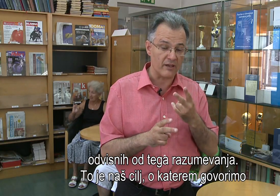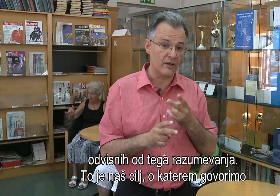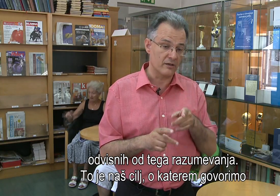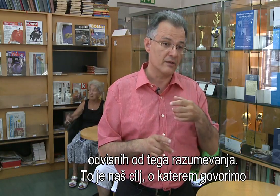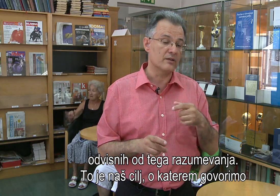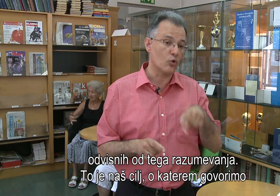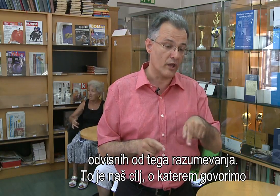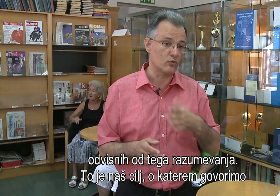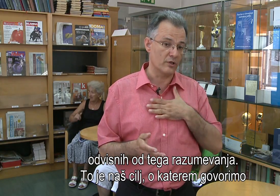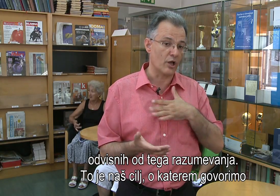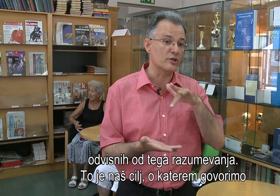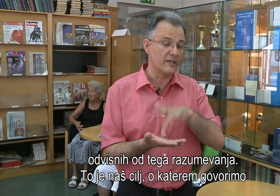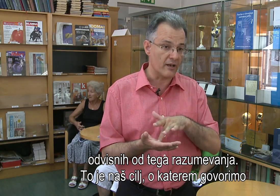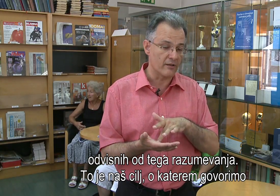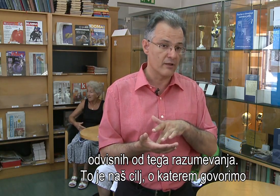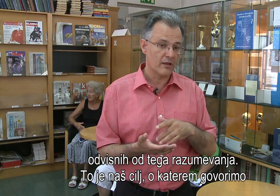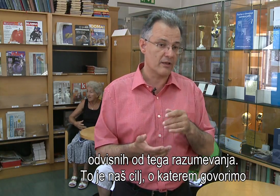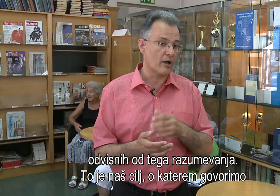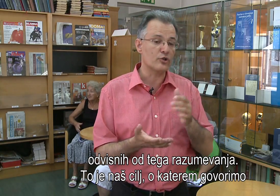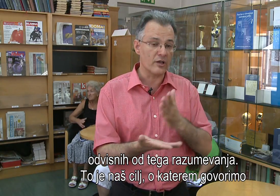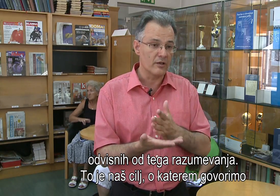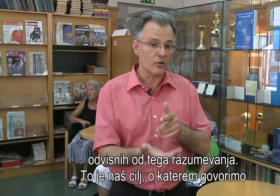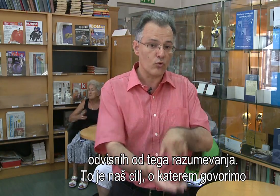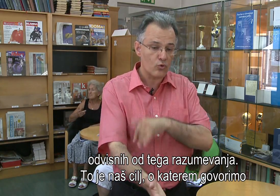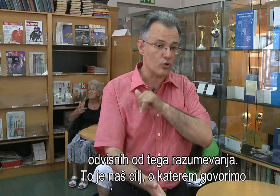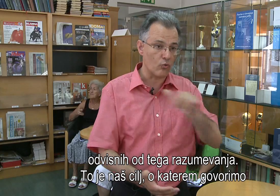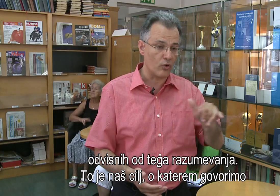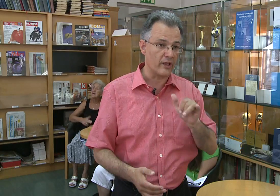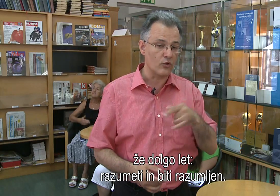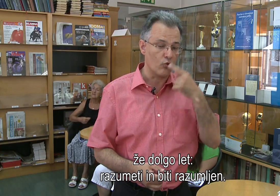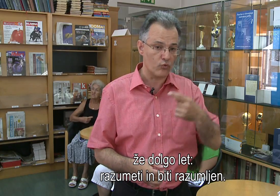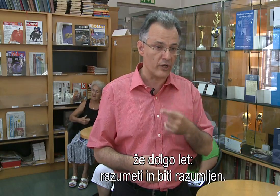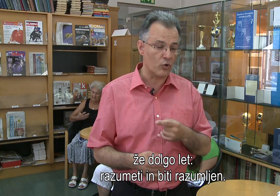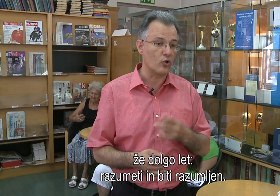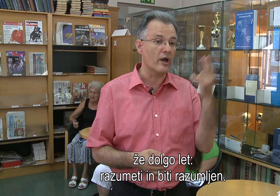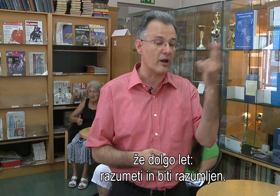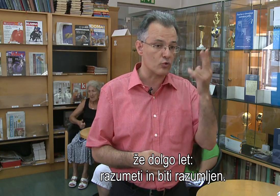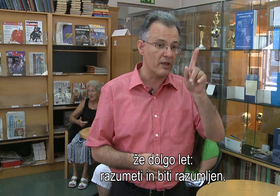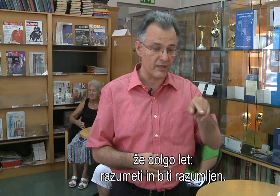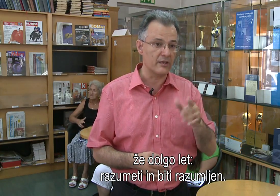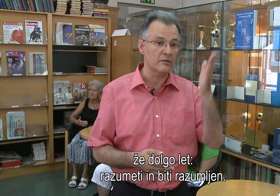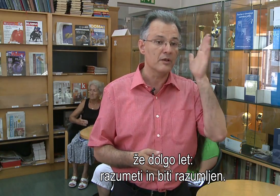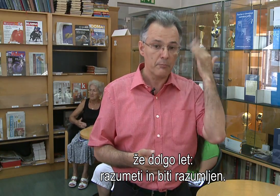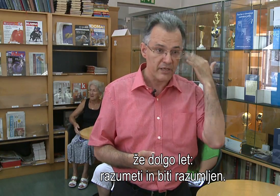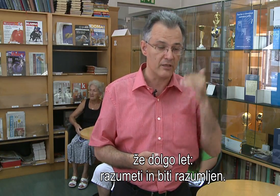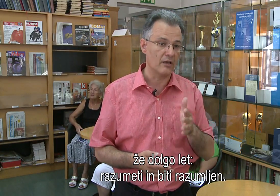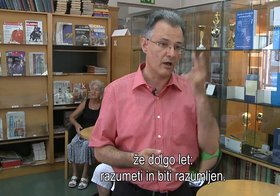razumevanja in to je tudi naš cilj, ki ga že dolgo let govorimo, to je razumeti in biti